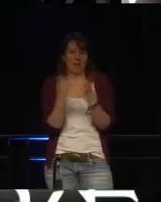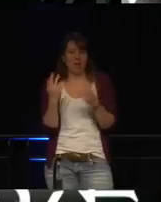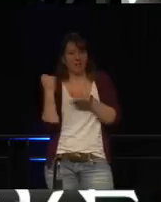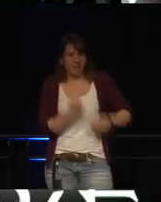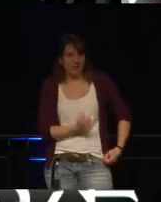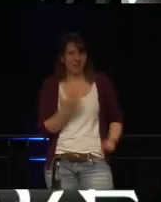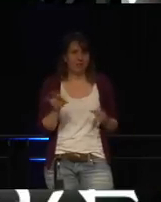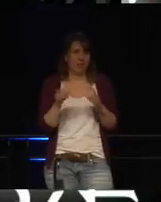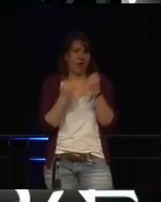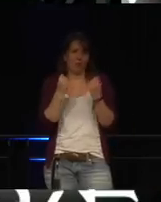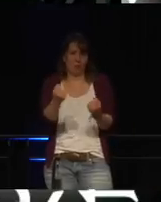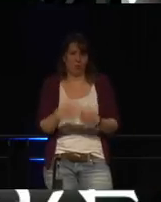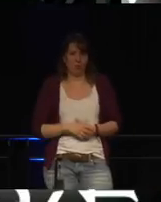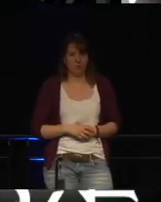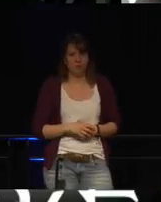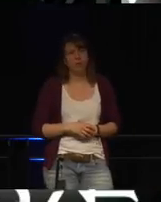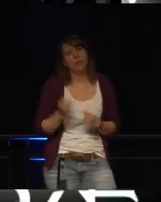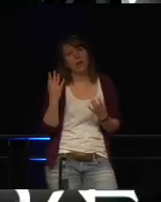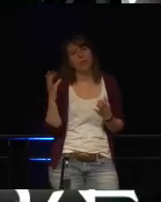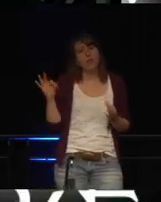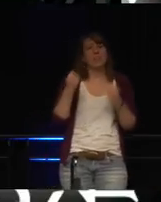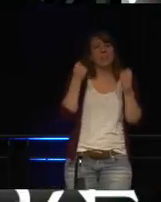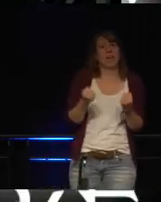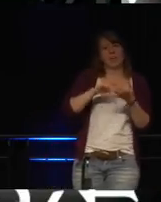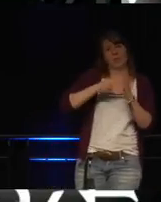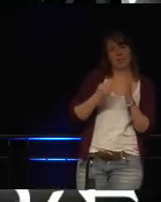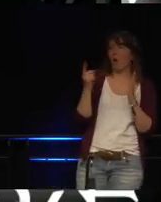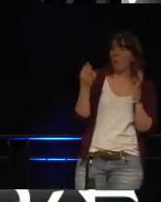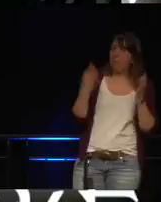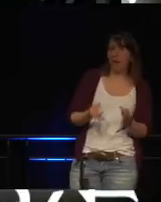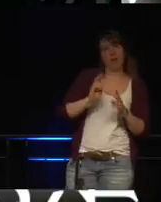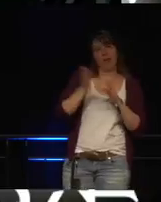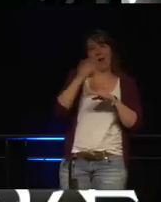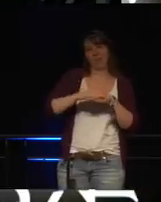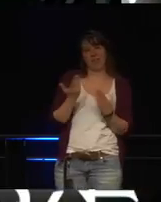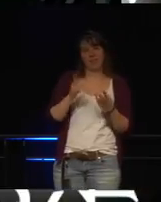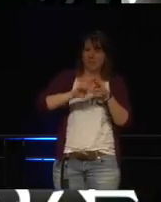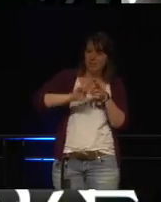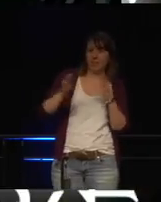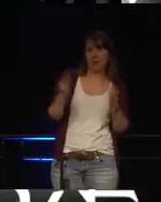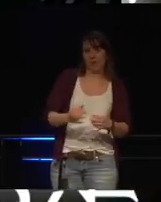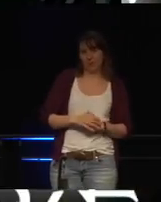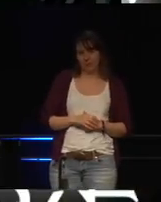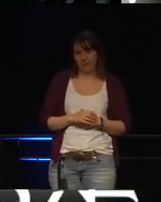Y tenemos que hablar de la política de update y la liability.